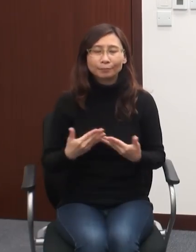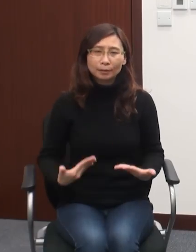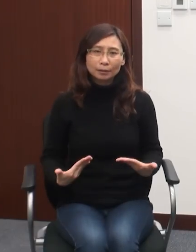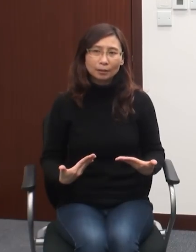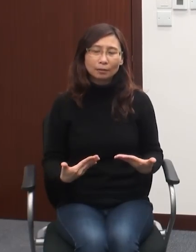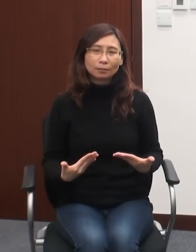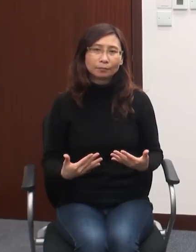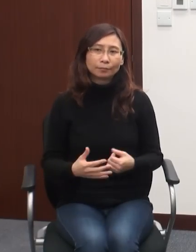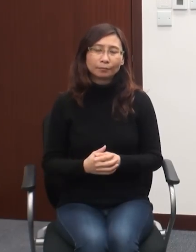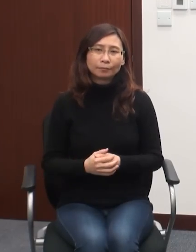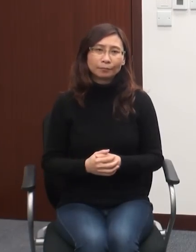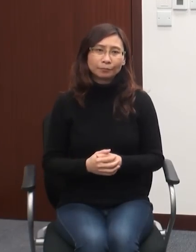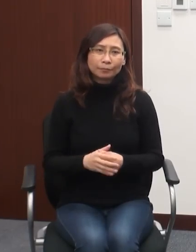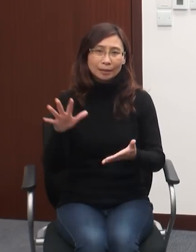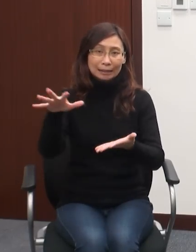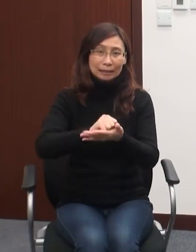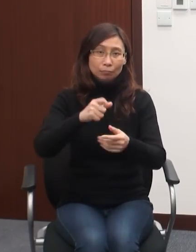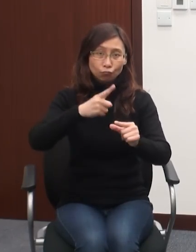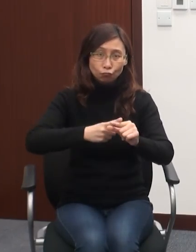整體嚟講咧，佔中